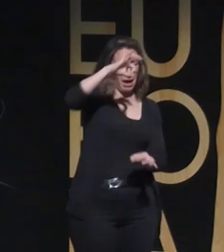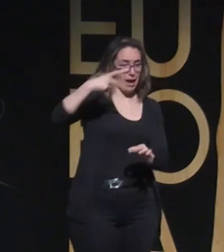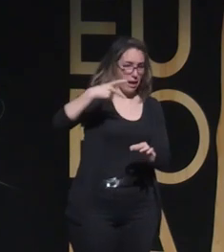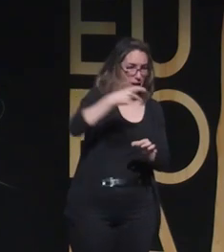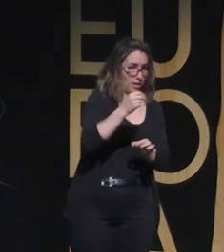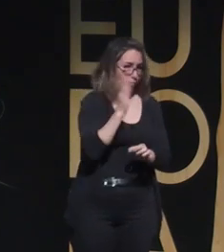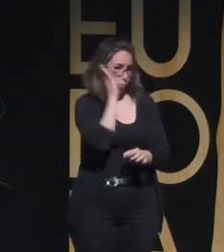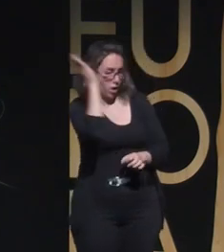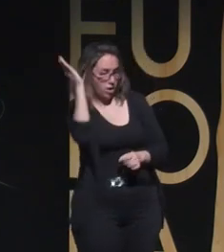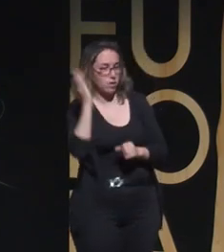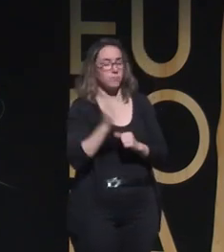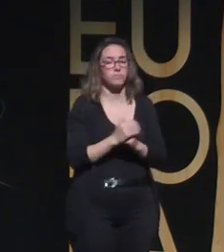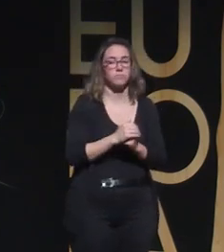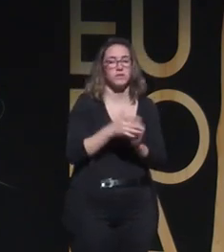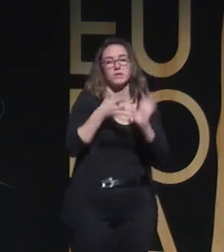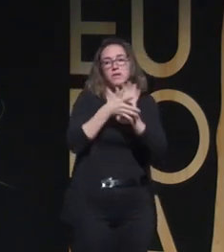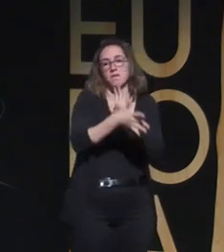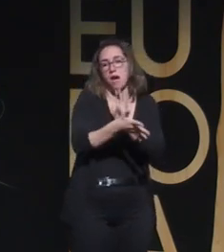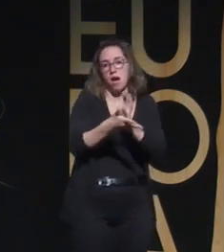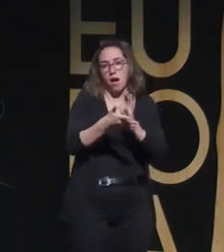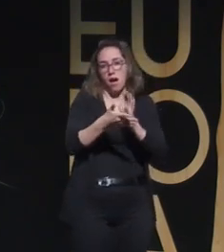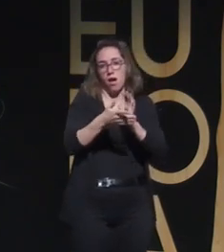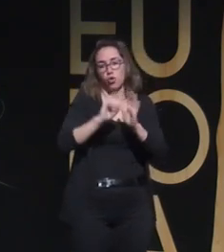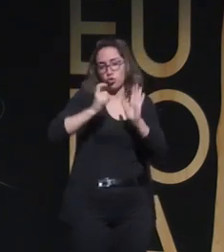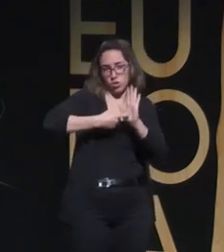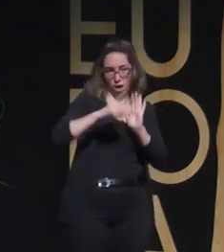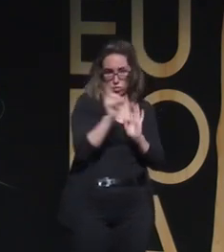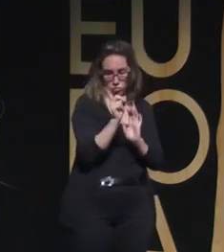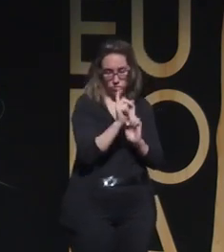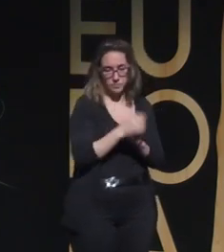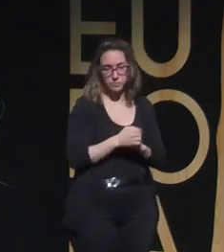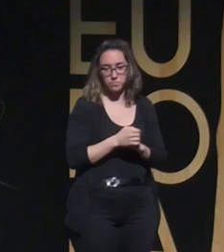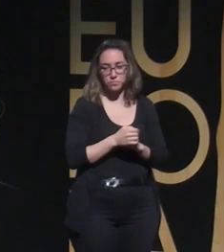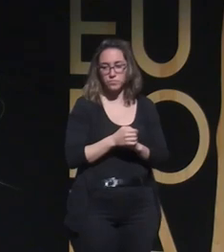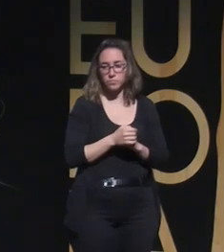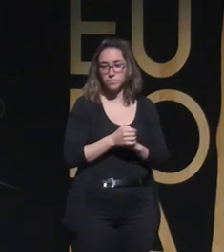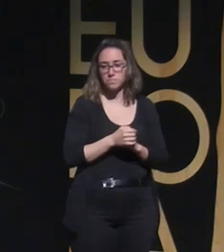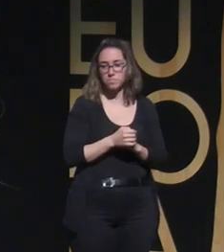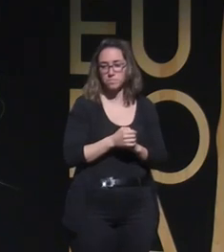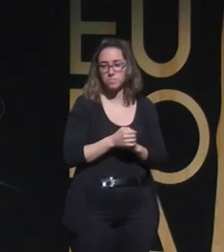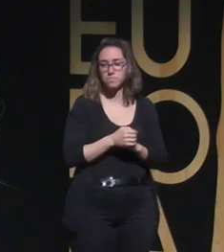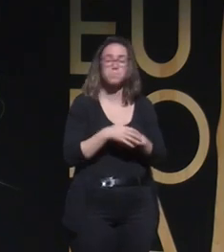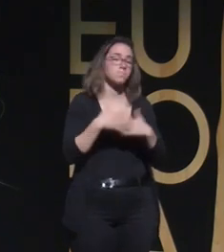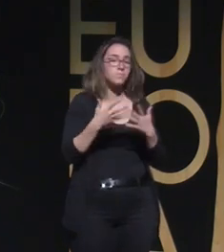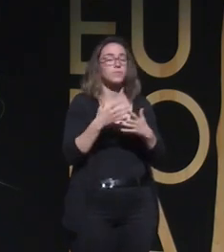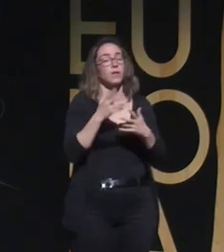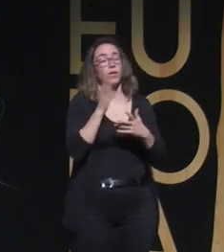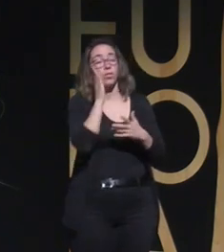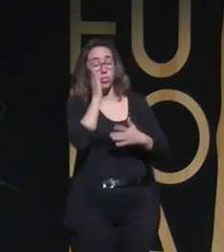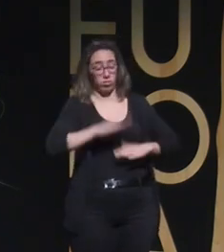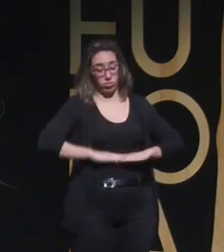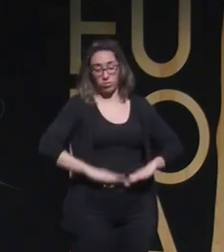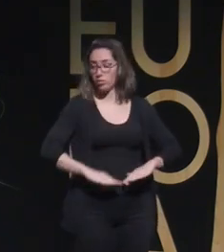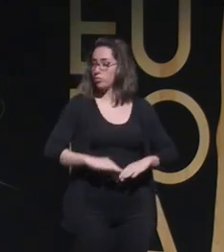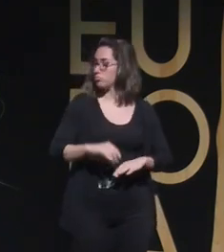una operación que no da falta anestesia total, ¿no? Te funciona bien el oído. Y según se está durmiendo todo, que empiezas a notar así,